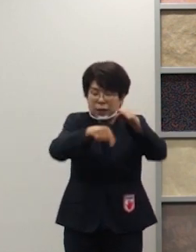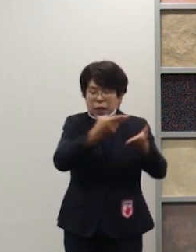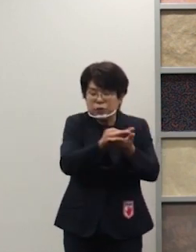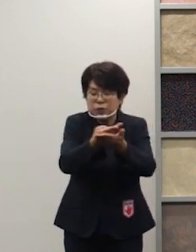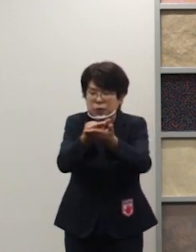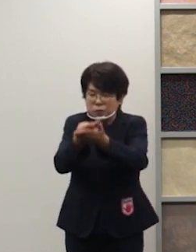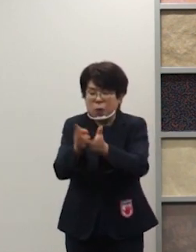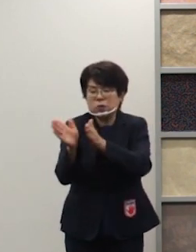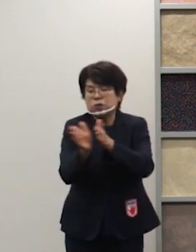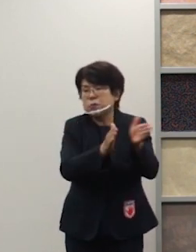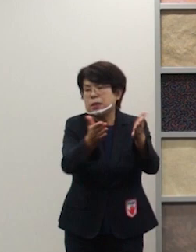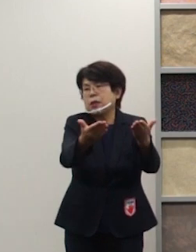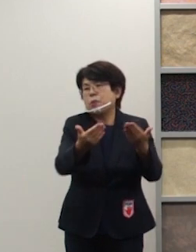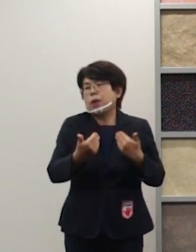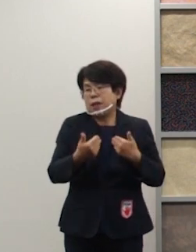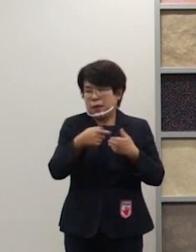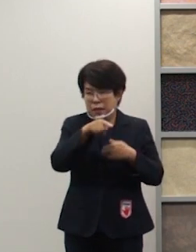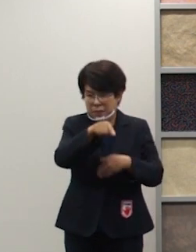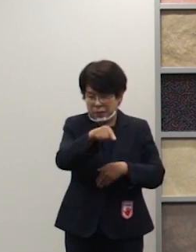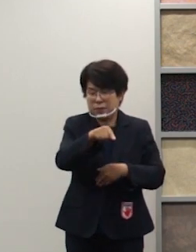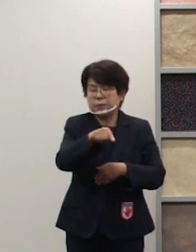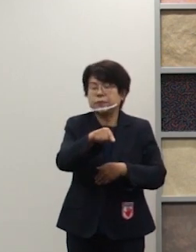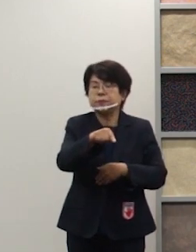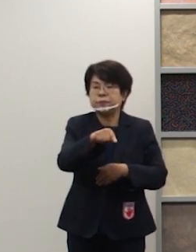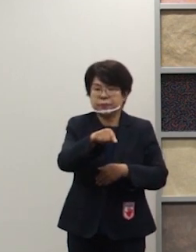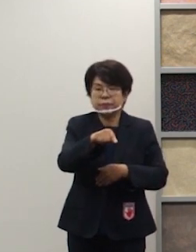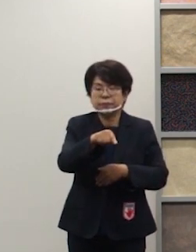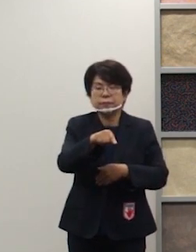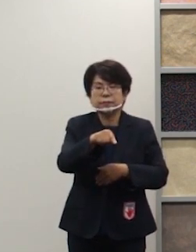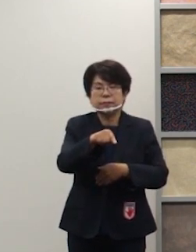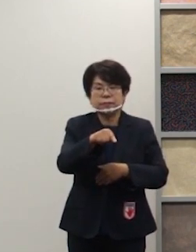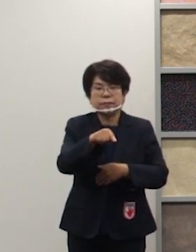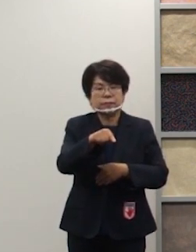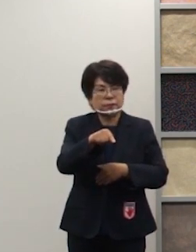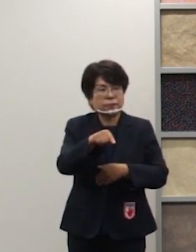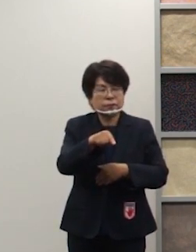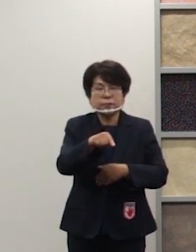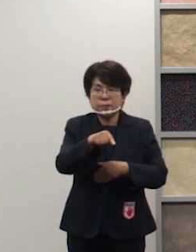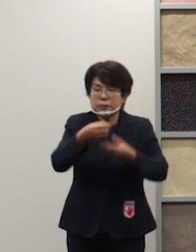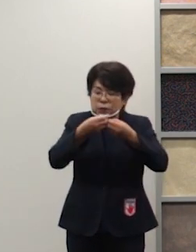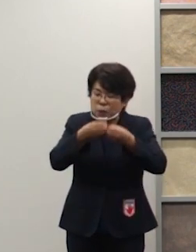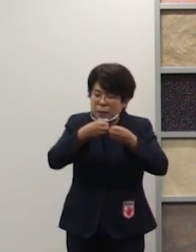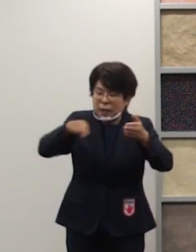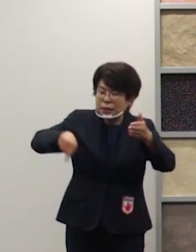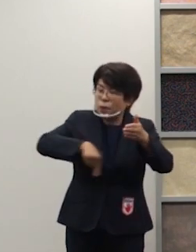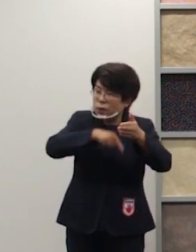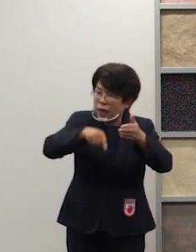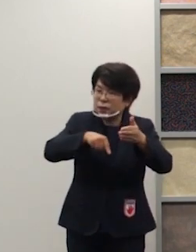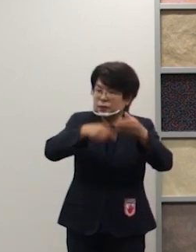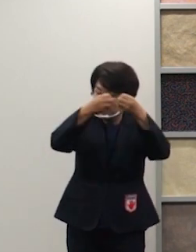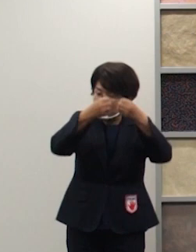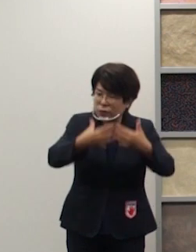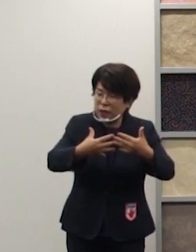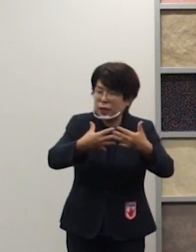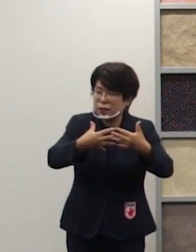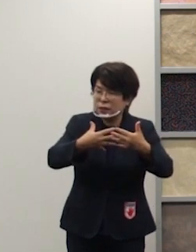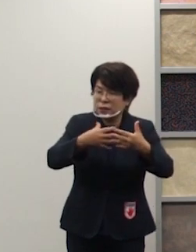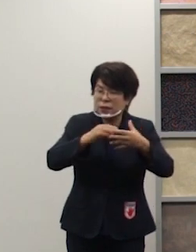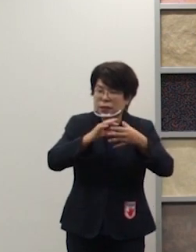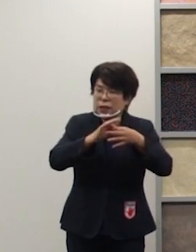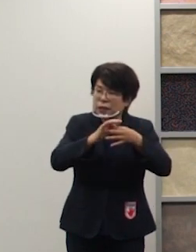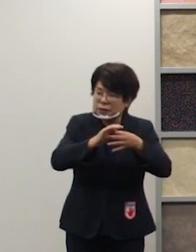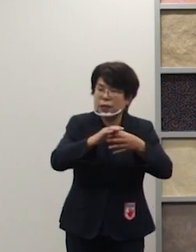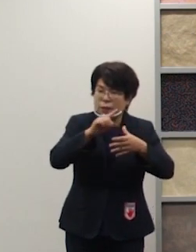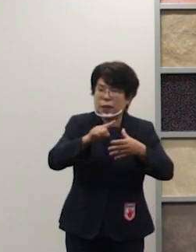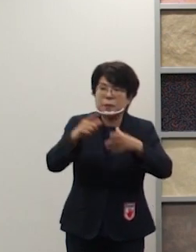から、重点医療機関に指定をしていきたいというふうに考えておりますが、詳細な要件について、国に確認をしている部分もございまして